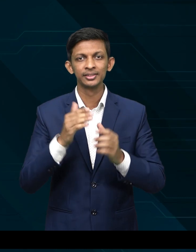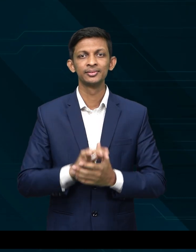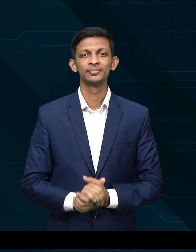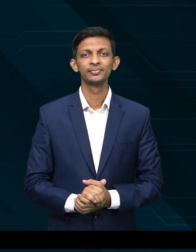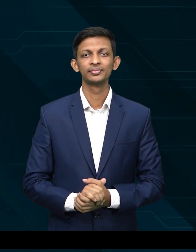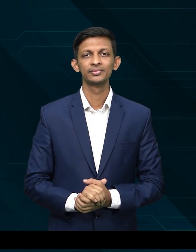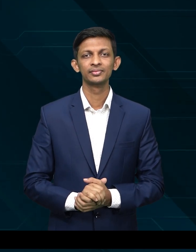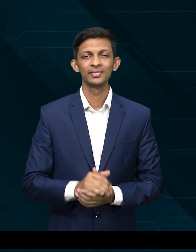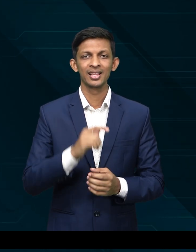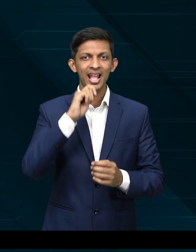डक्टाइल,